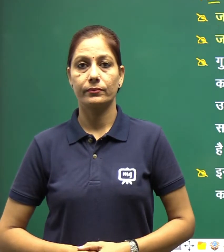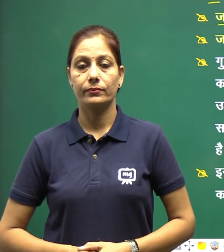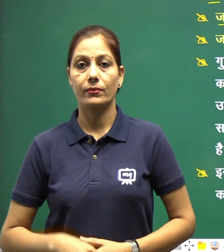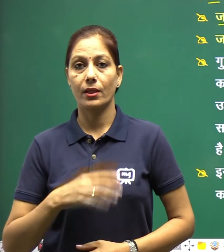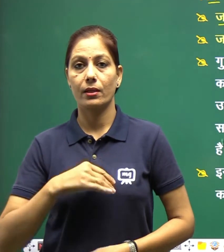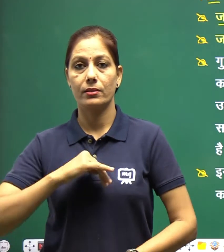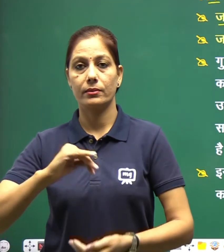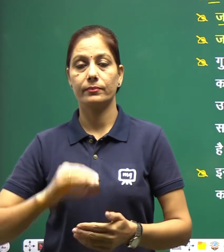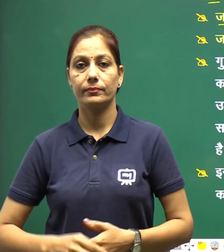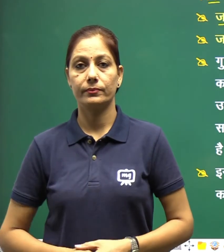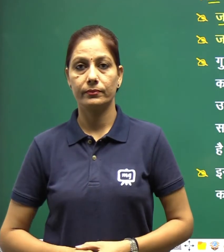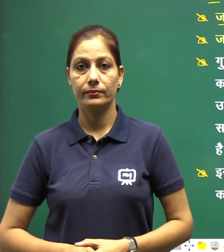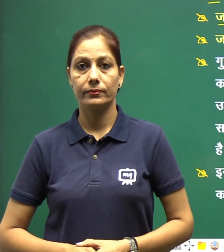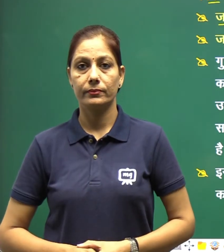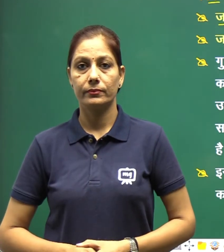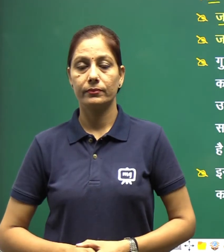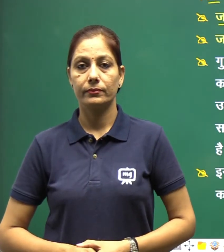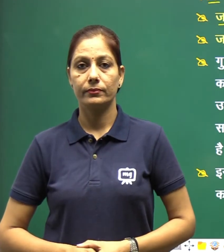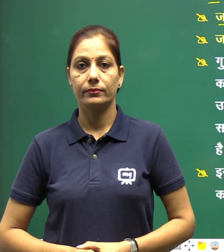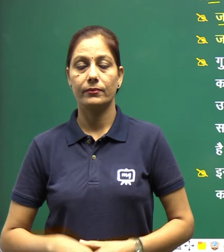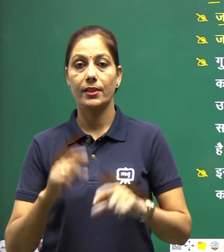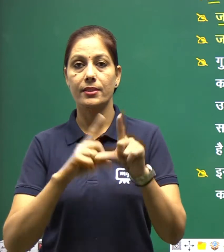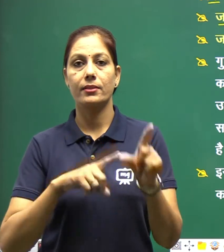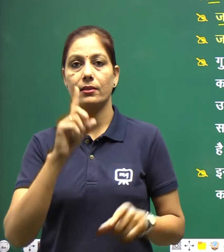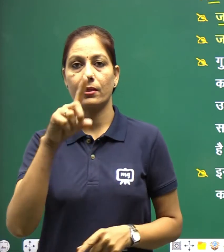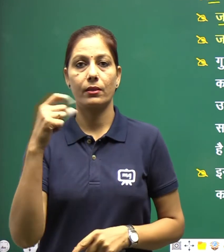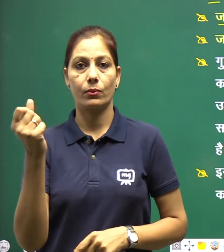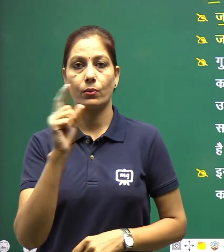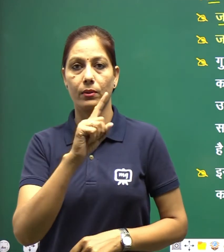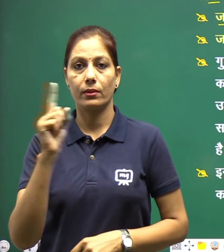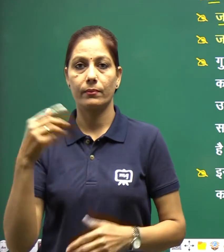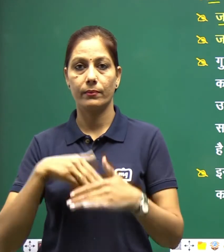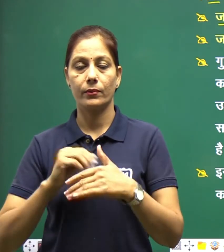इनका जन्म सन 1911 में हुआ।